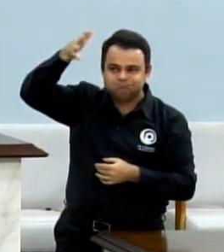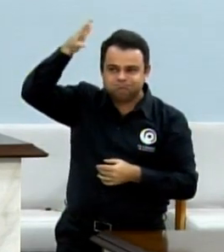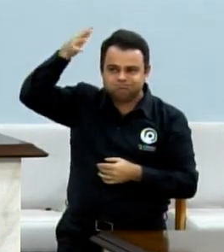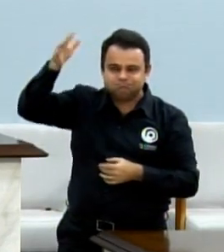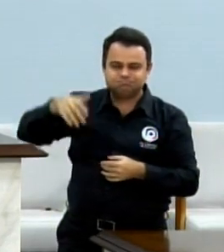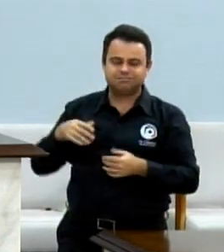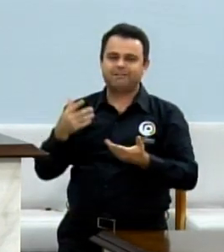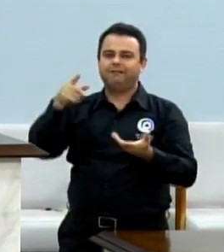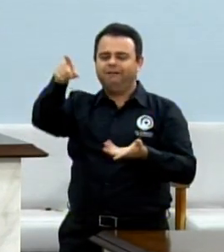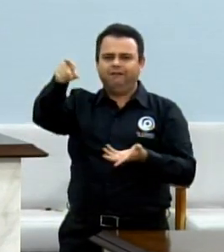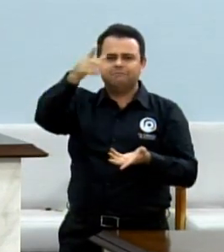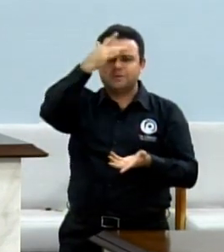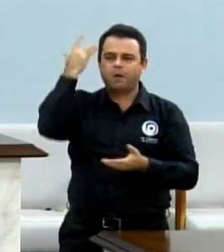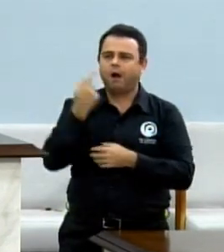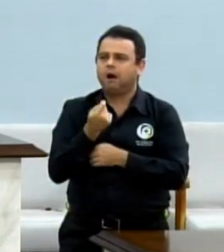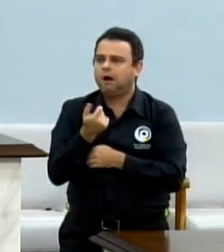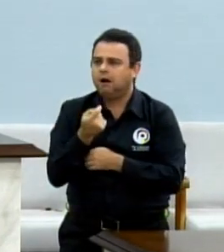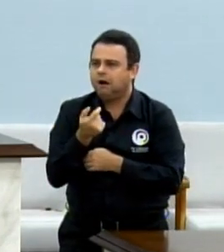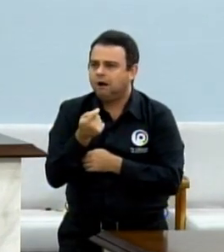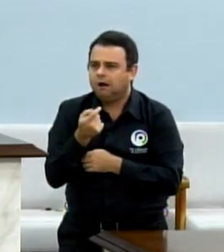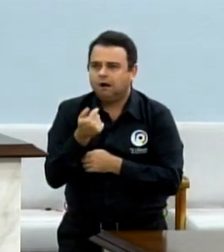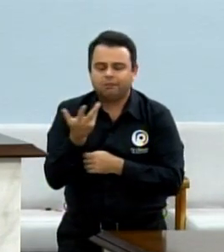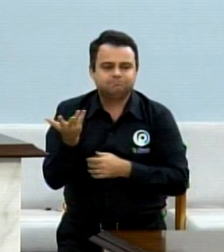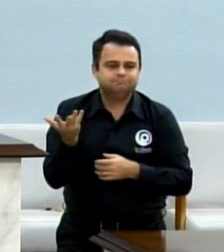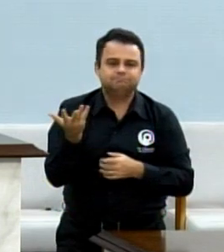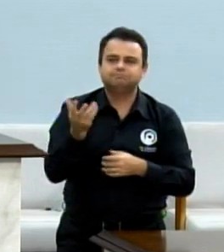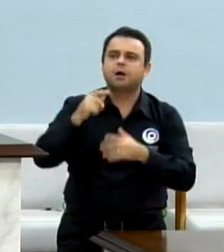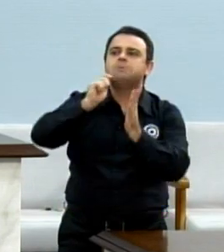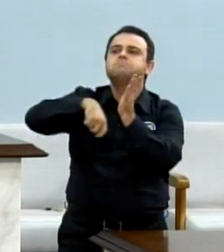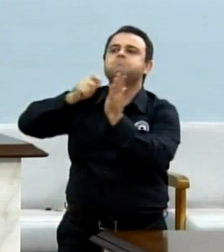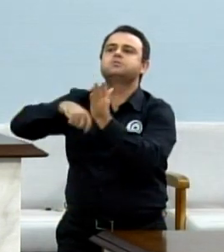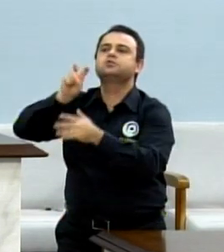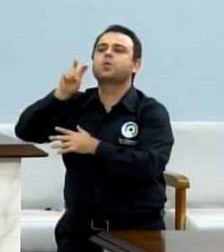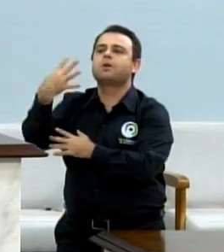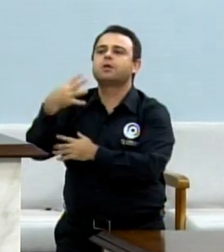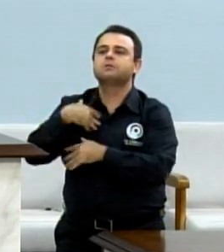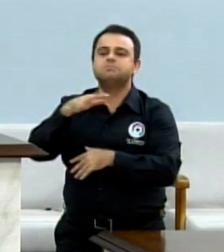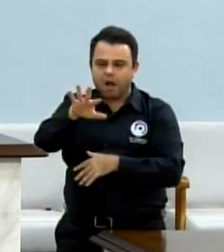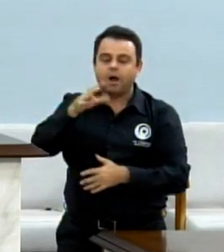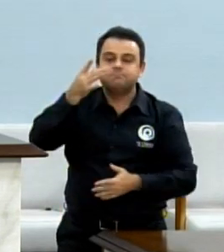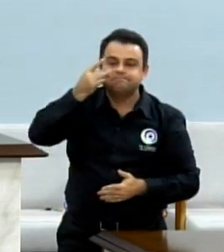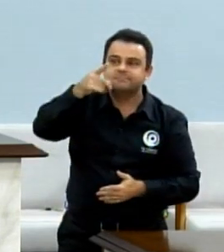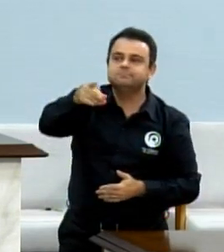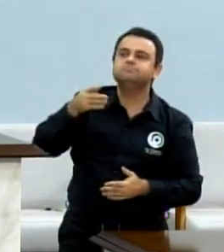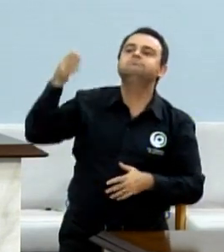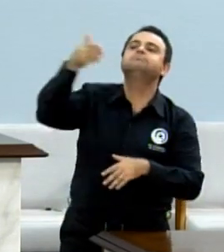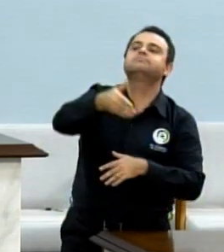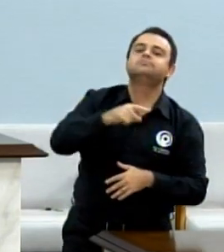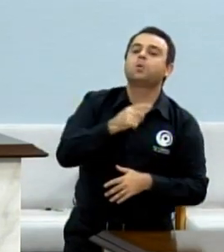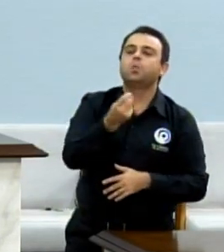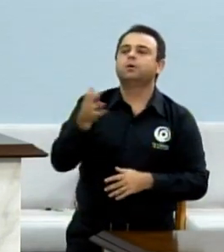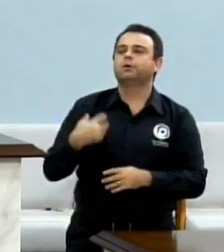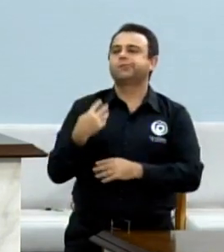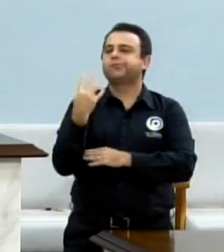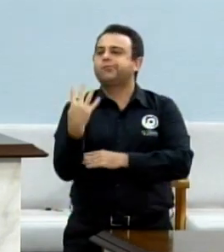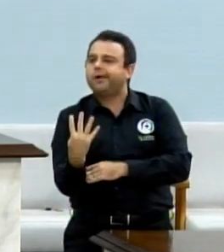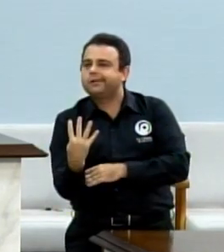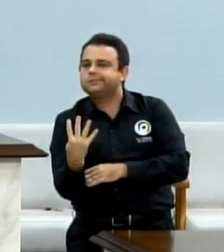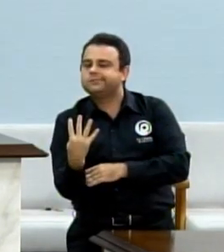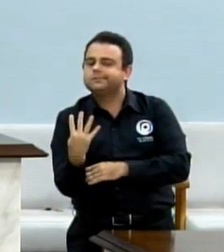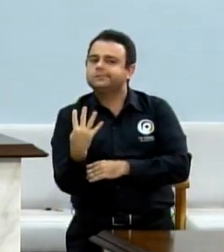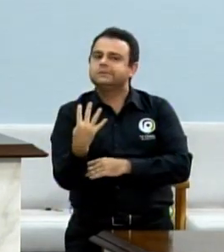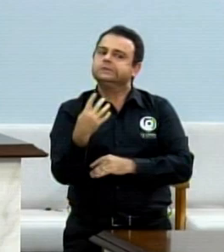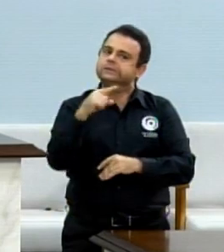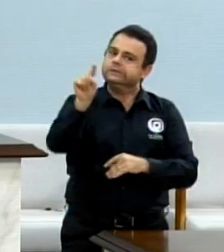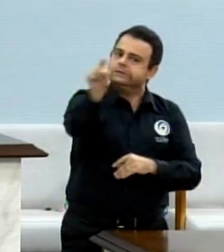inscrições que nós tivemos. Então, por aí a gente começa a observar como é que é pontual a gente falar sobre a cultura, E quando a gente muda a cultura de